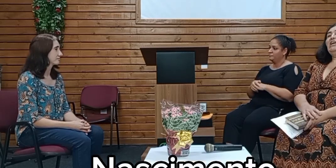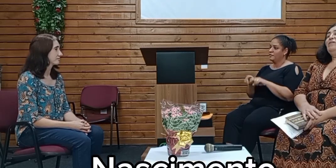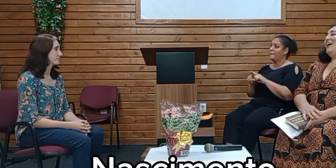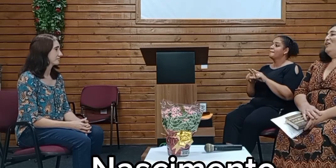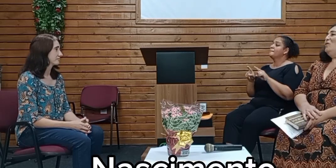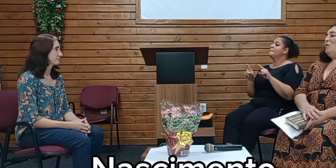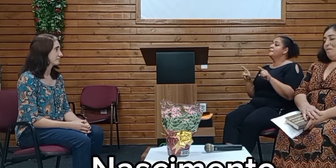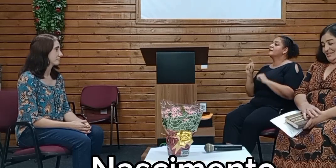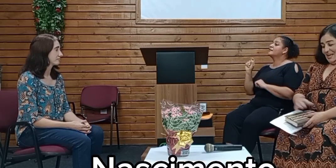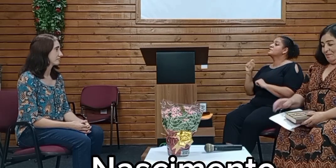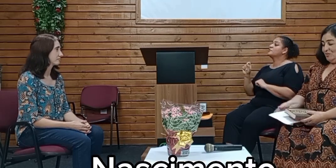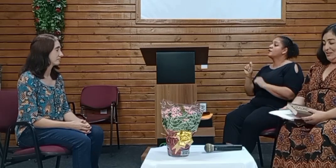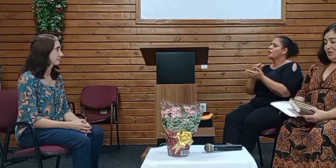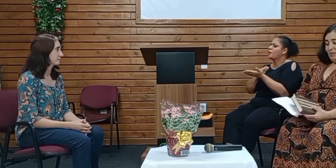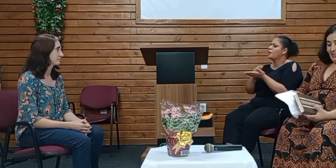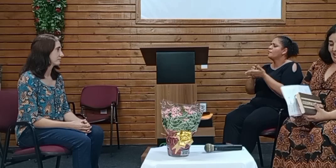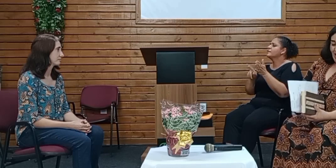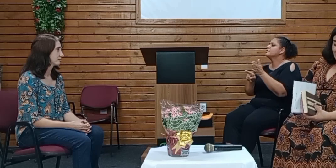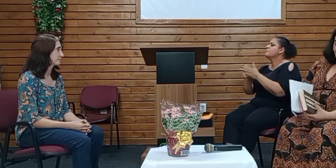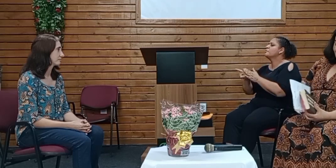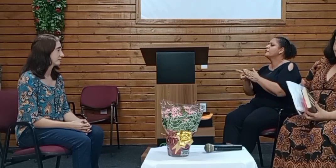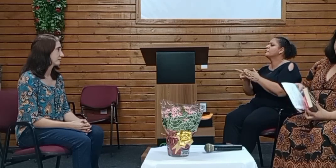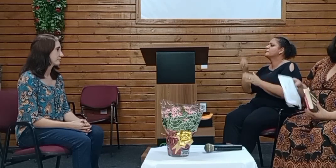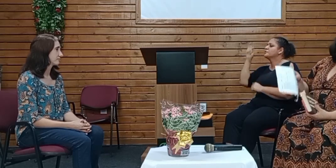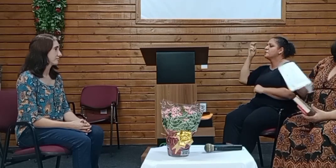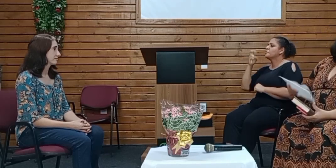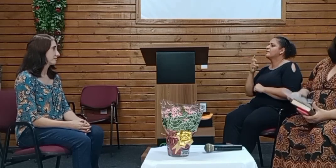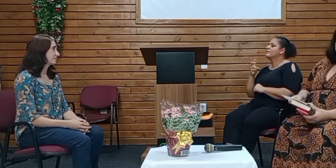assim, eu quero começar perguntando para a Débora